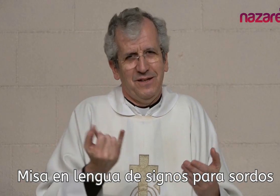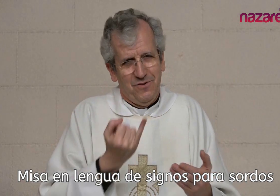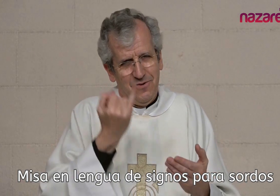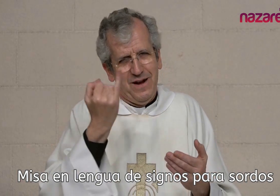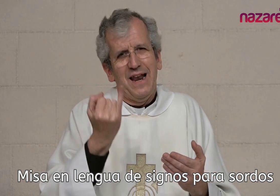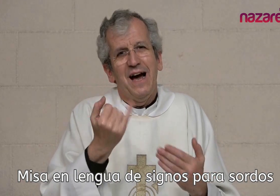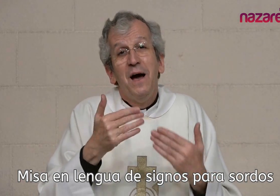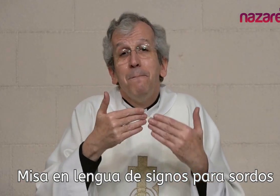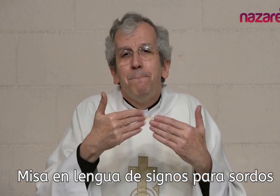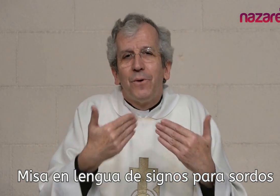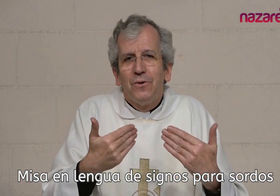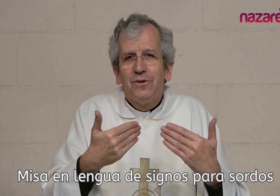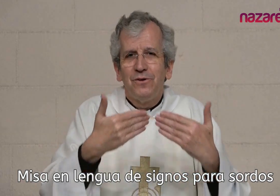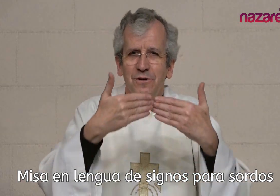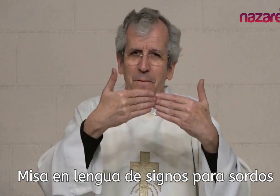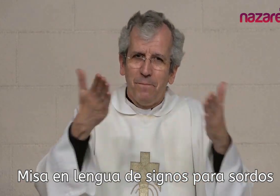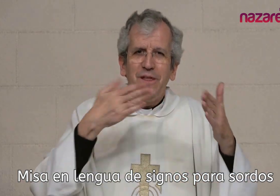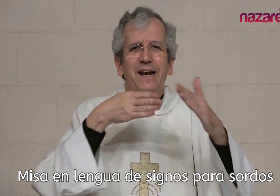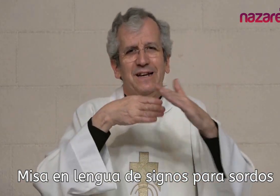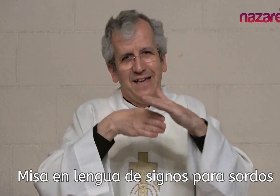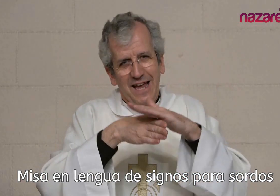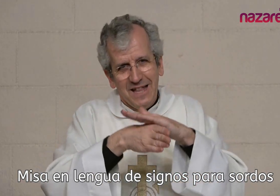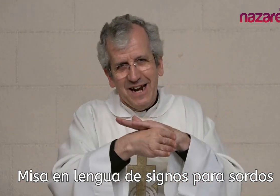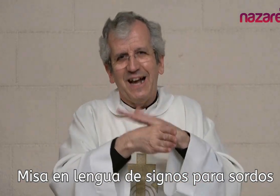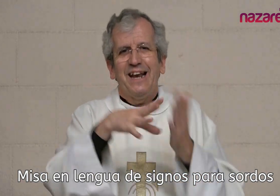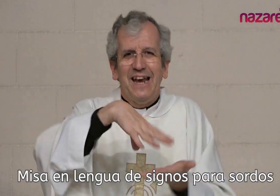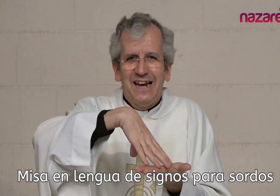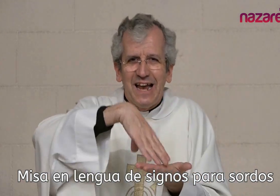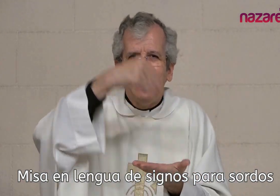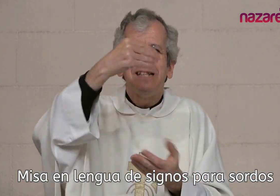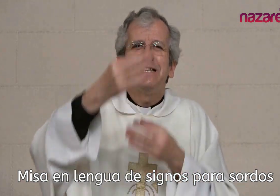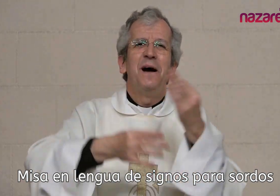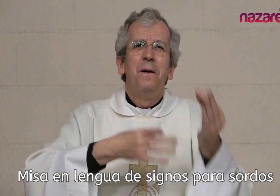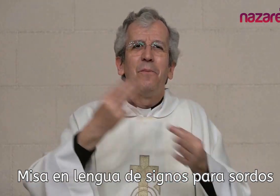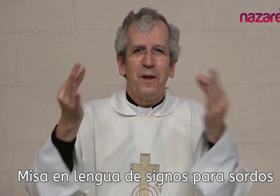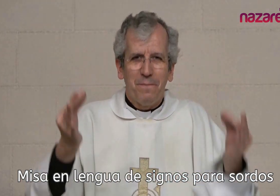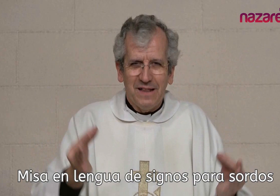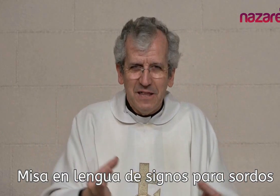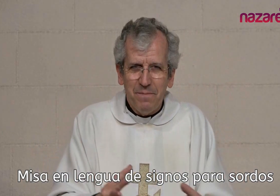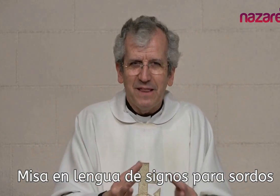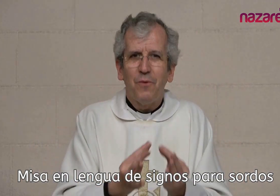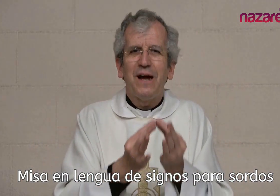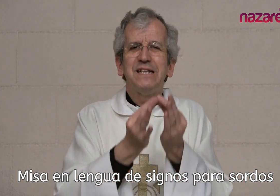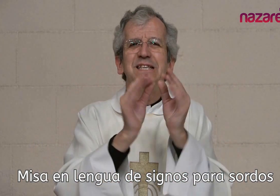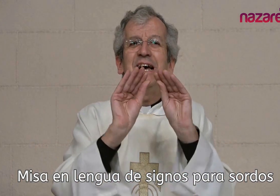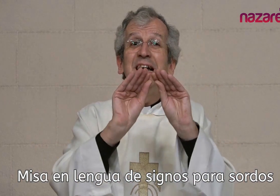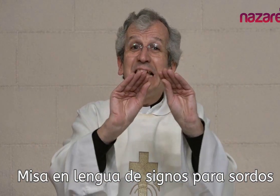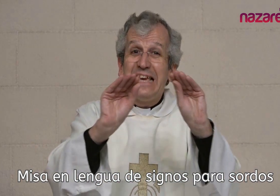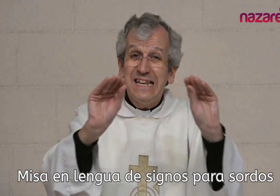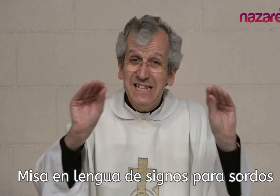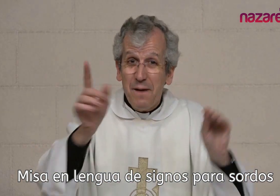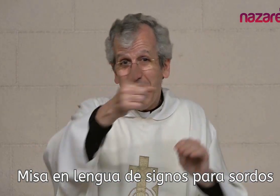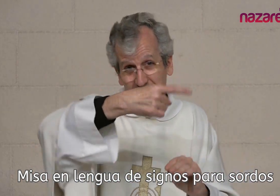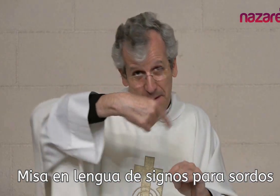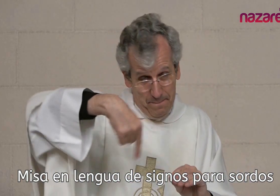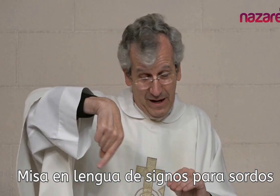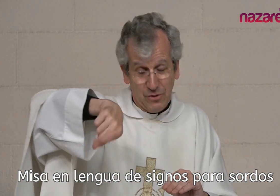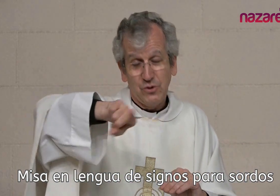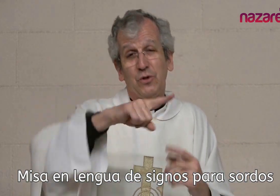poder, ojalá pronto, poder entrar en la Iglesia, poder participar de la Eucaristía, que es llamada para